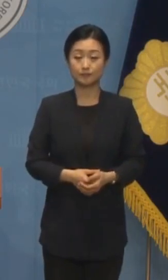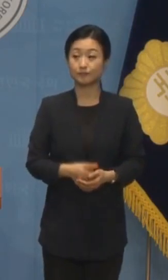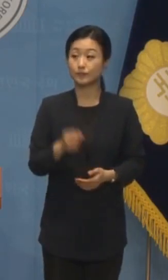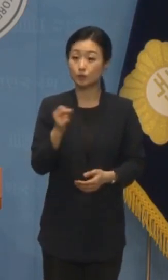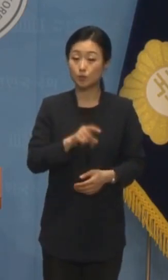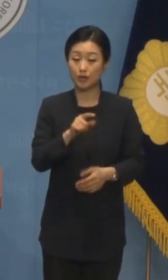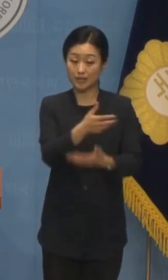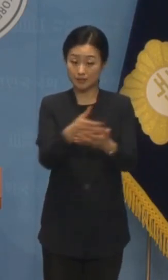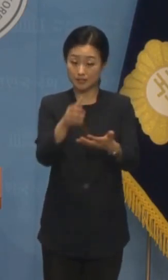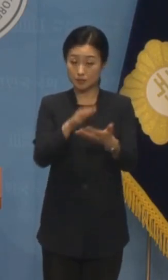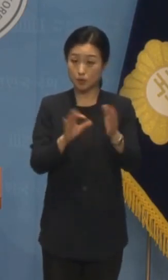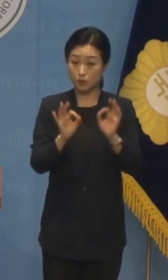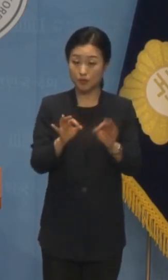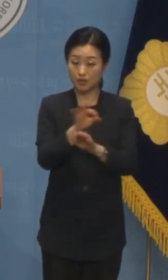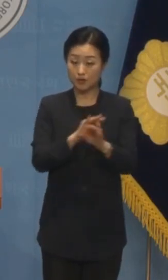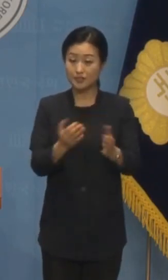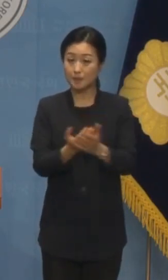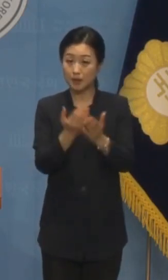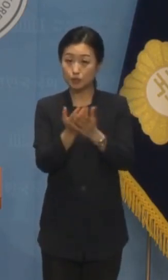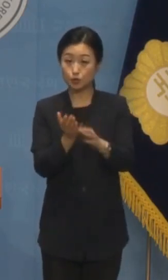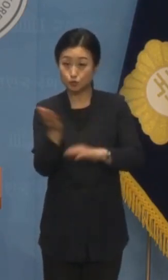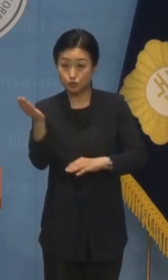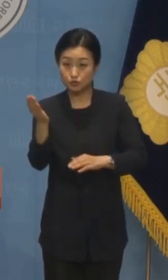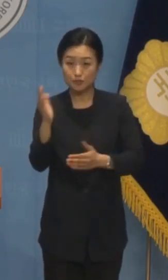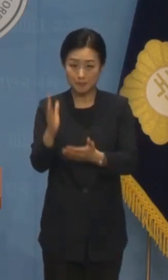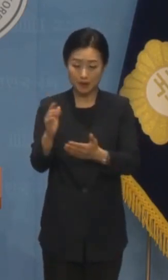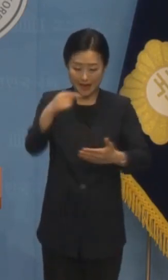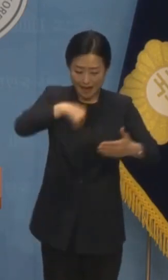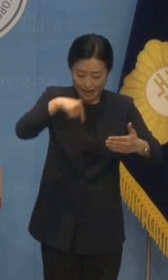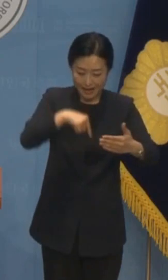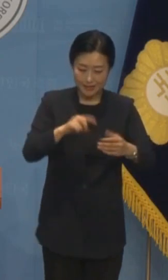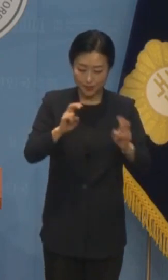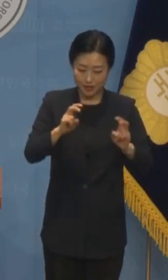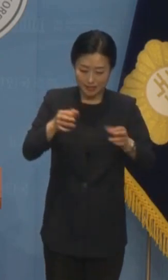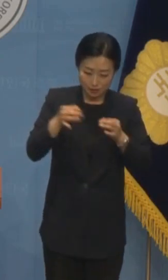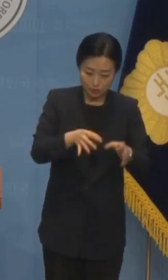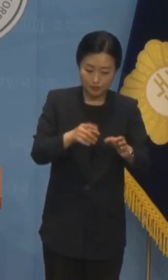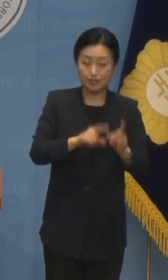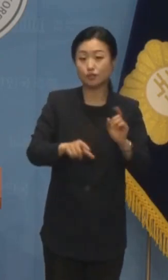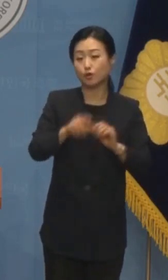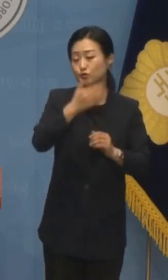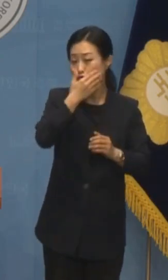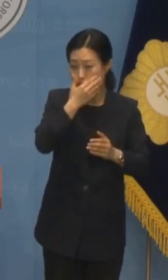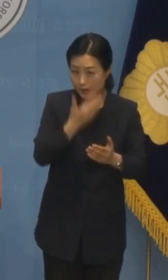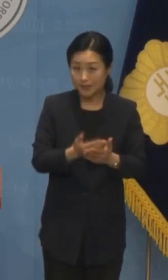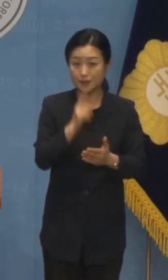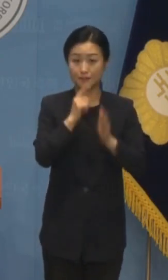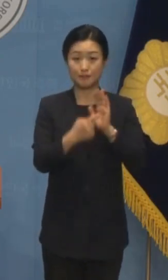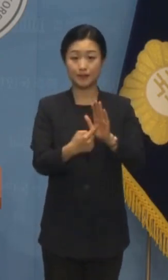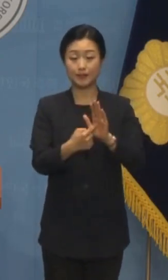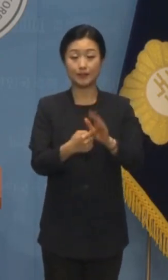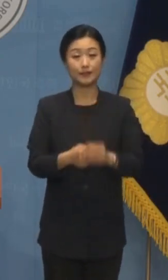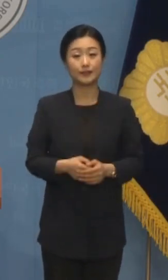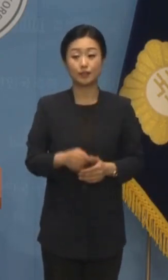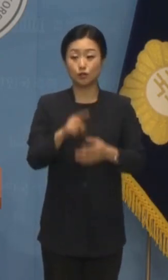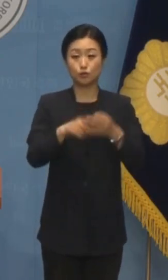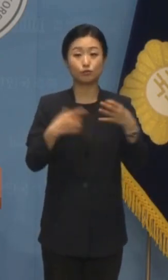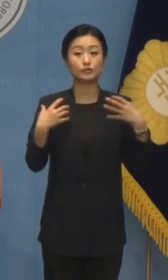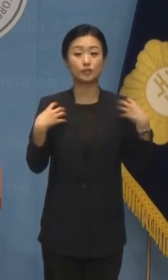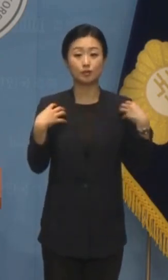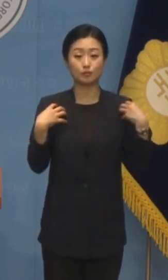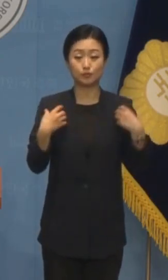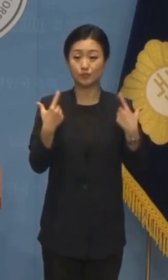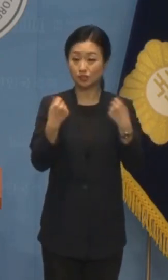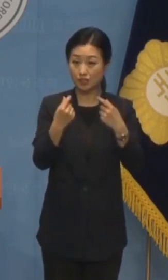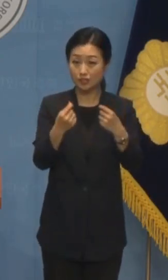이 지표들은 경제 성장의 수출보다 내수 기여도가 더 중요하다는 의미를 담고 있기도 합니다. 그럼에도 윤석열 정부는